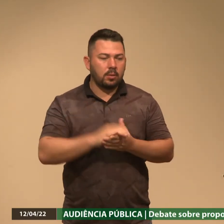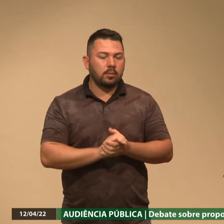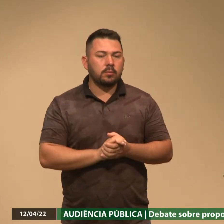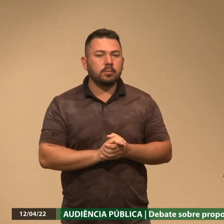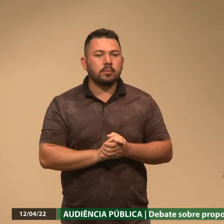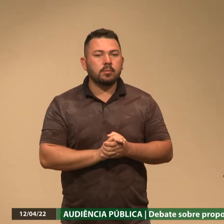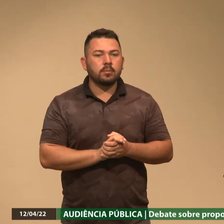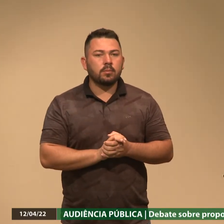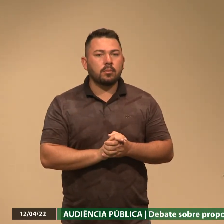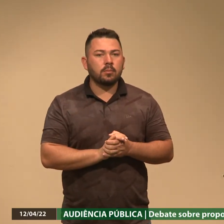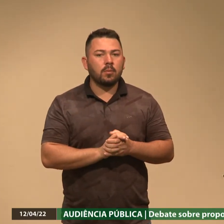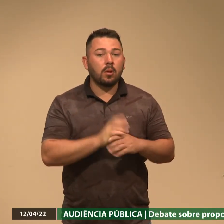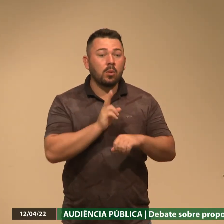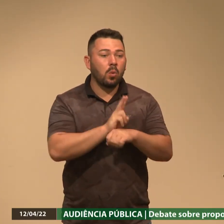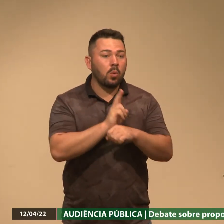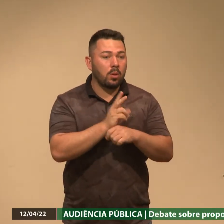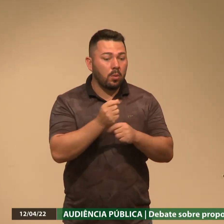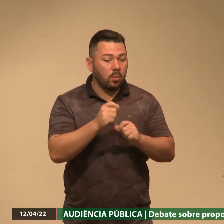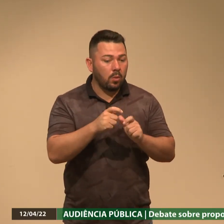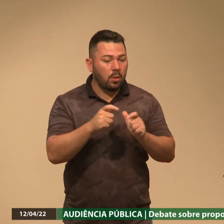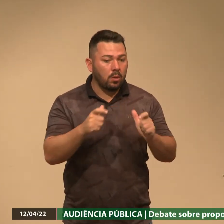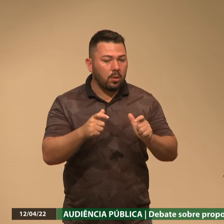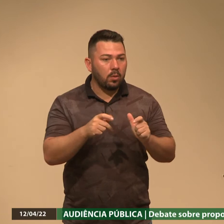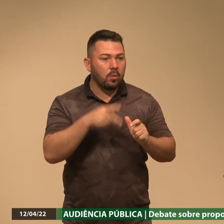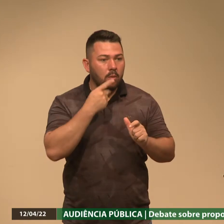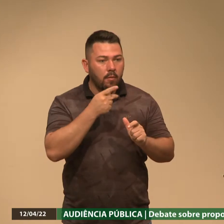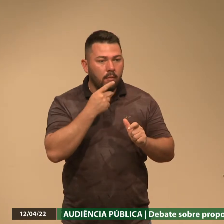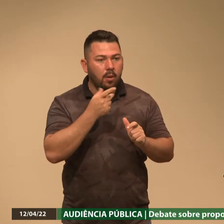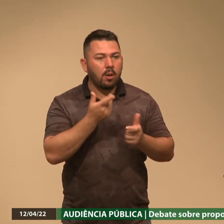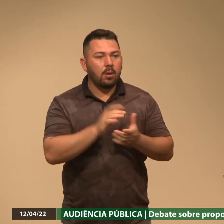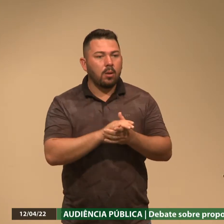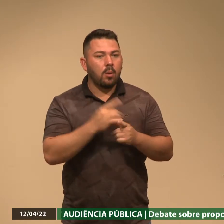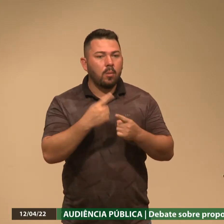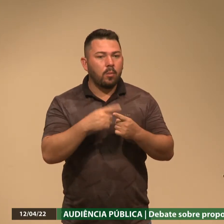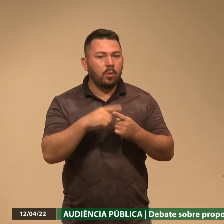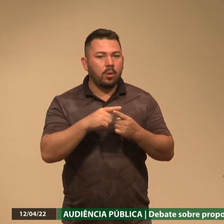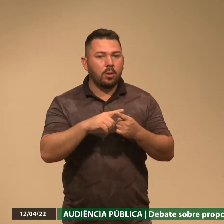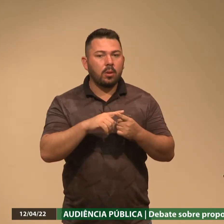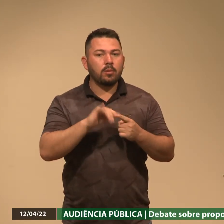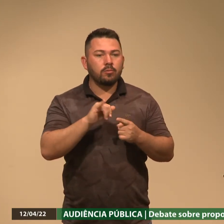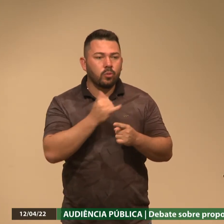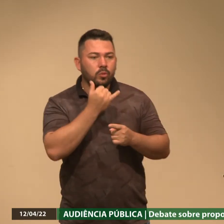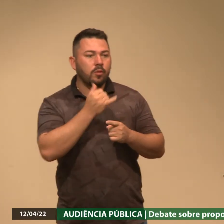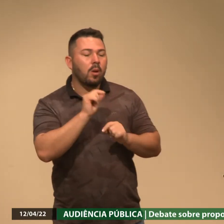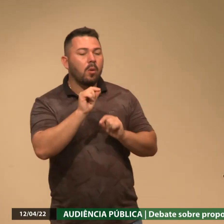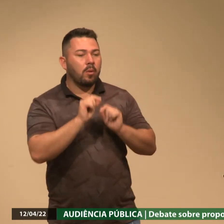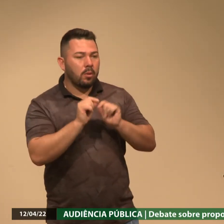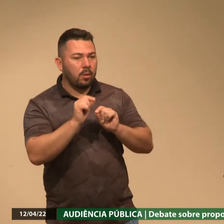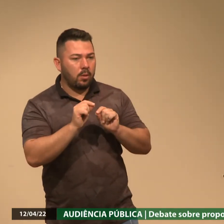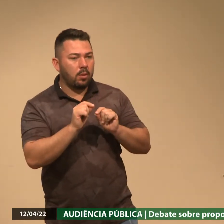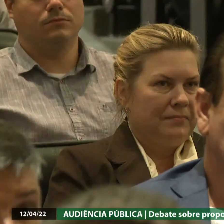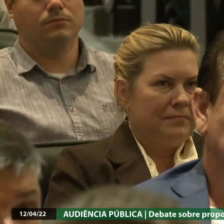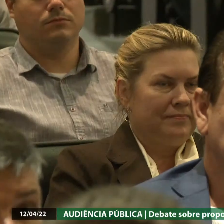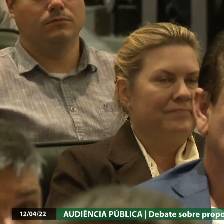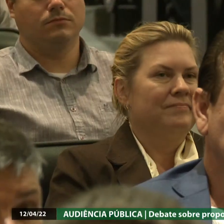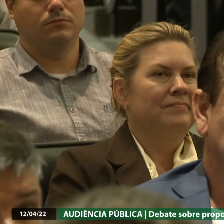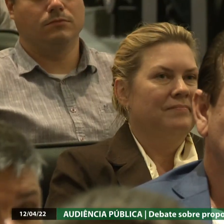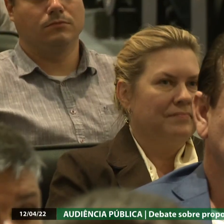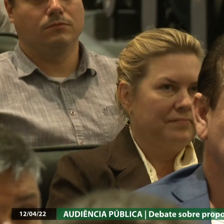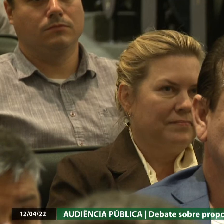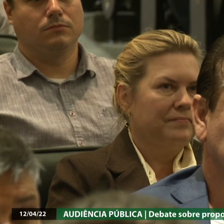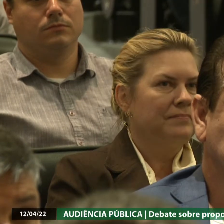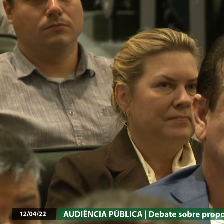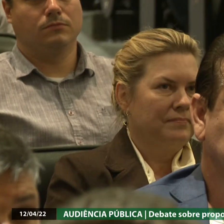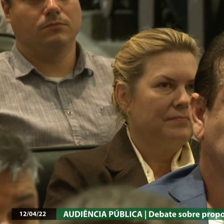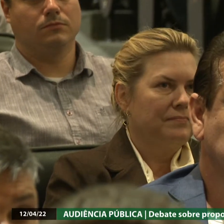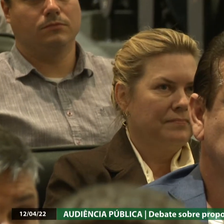então tem um cuidado muito grande quando se fala desse assunto porque eu vou ter que justificar inclusive de onde vai sair as orçamento